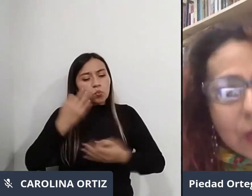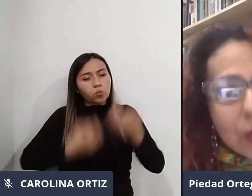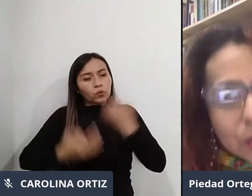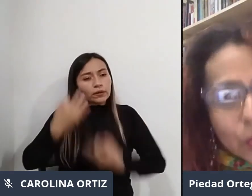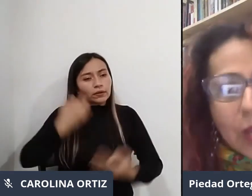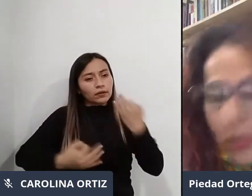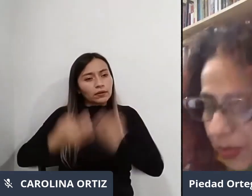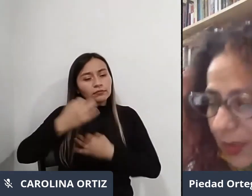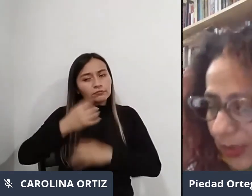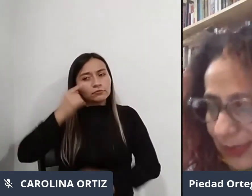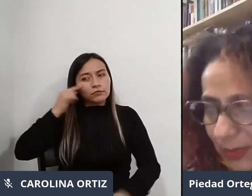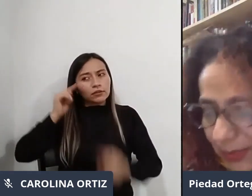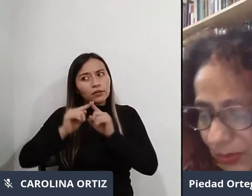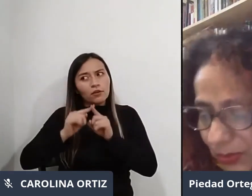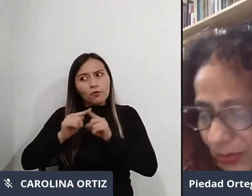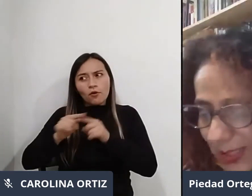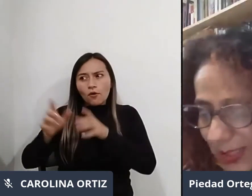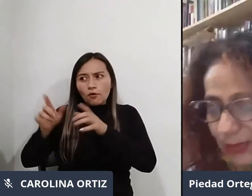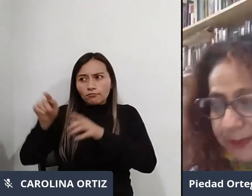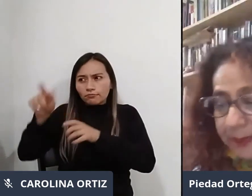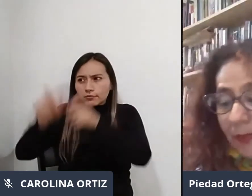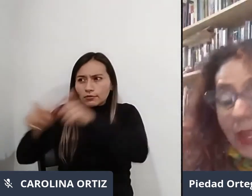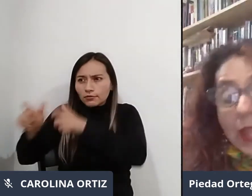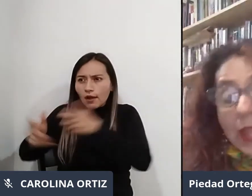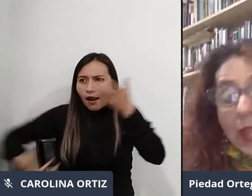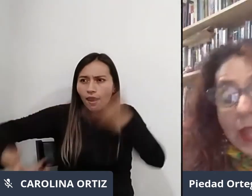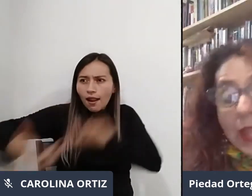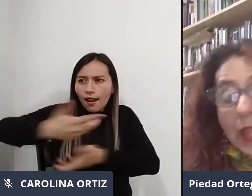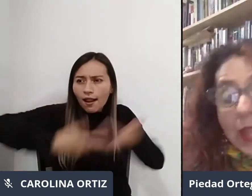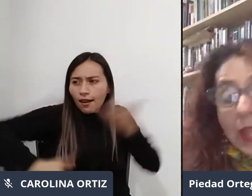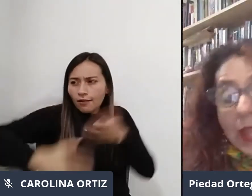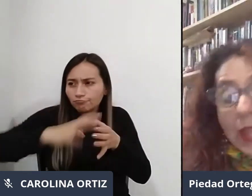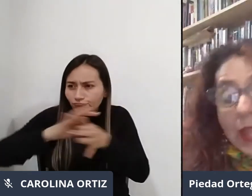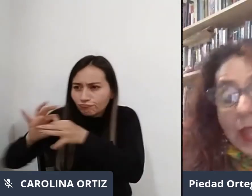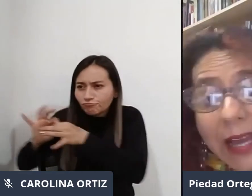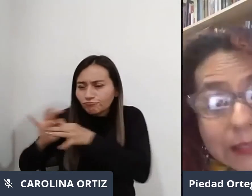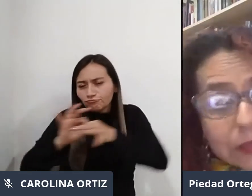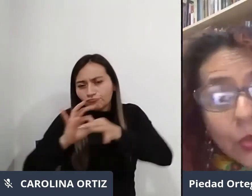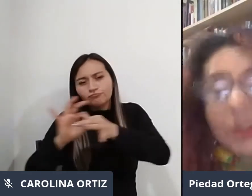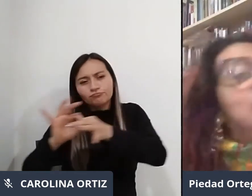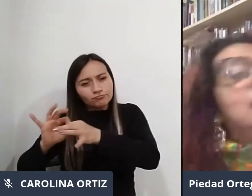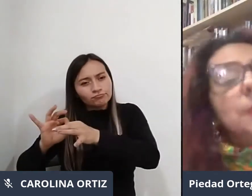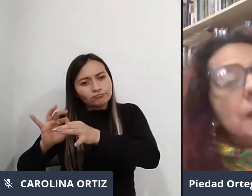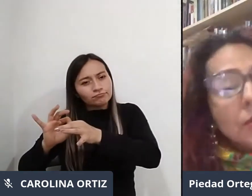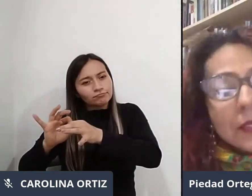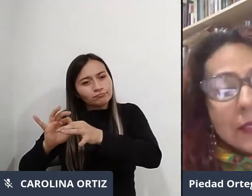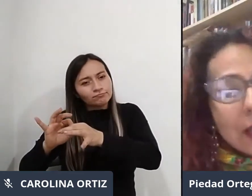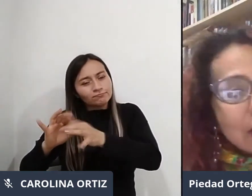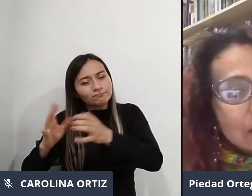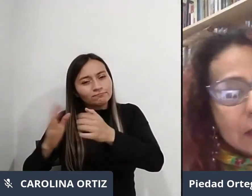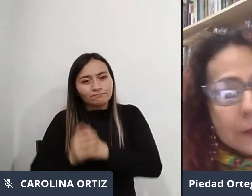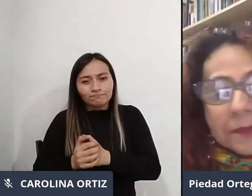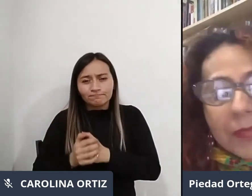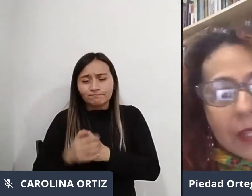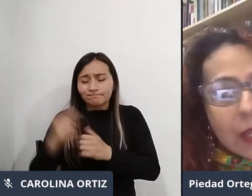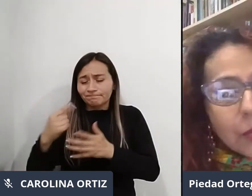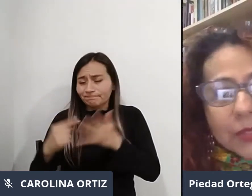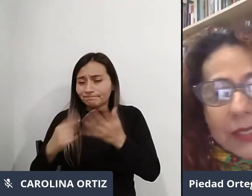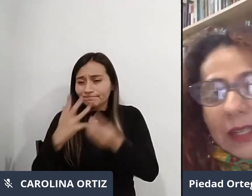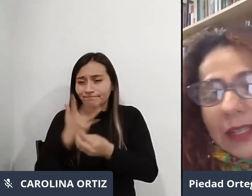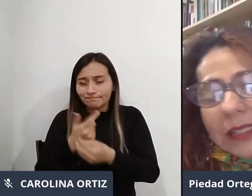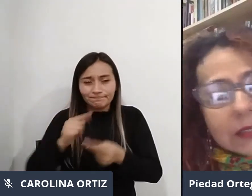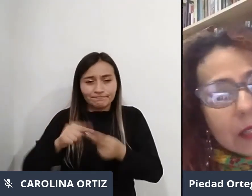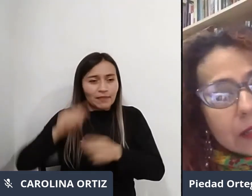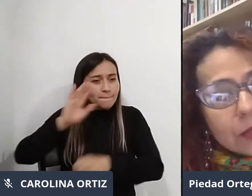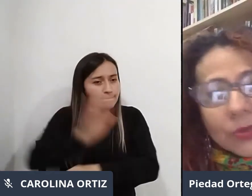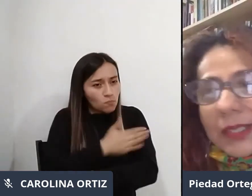sola corporeidad colectiva en torno a esto. Así que tenemos, creo que el arte, todas las expresiones del arte, la música,